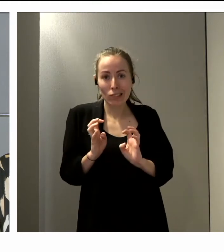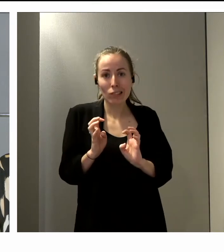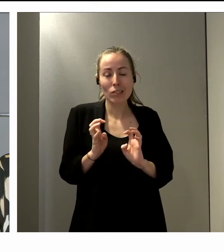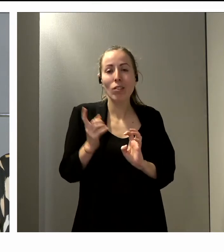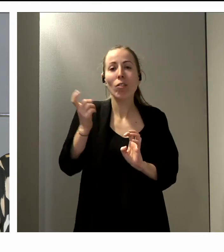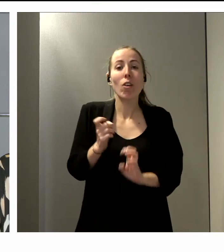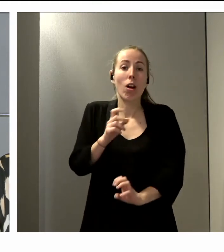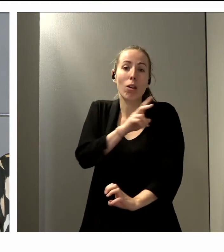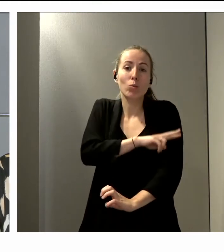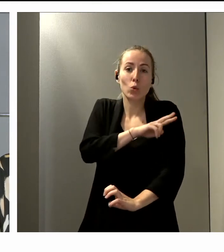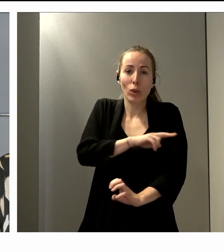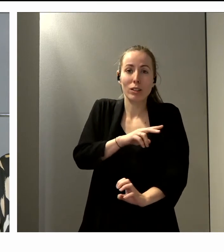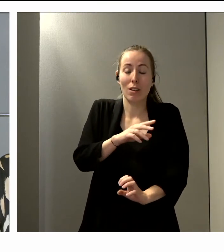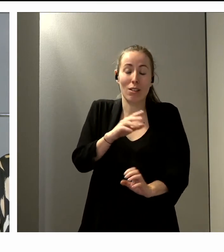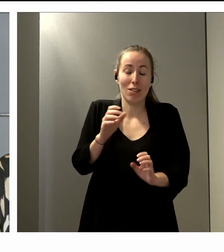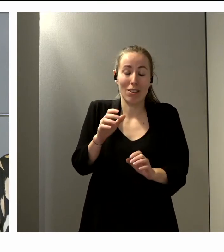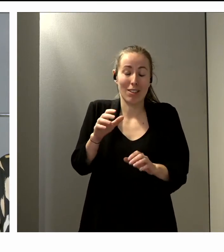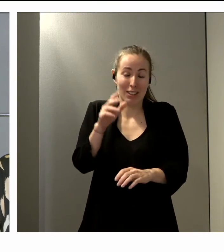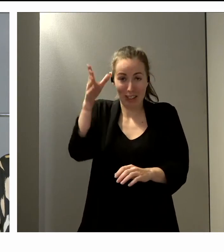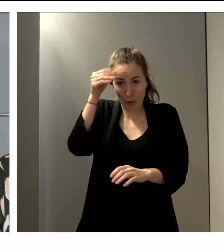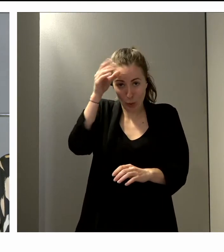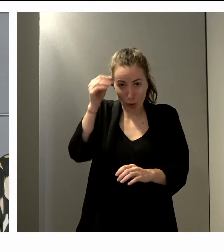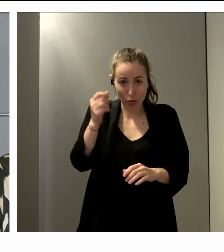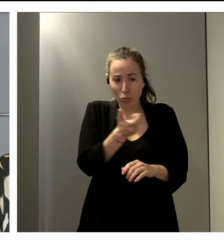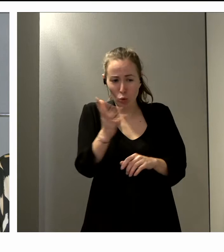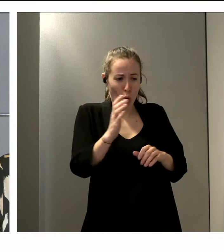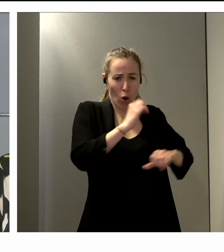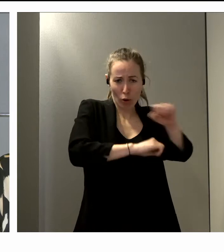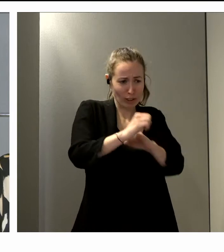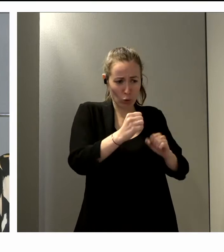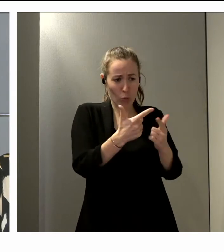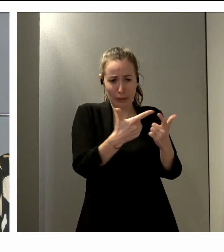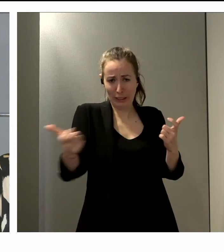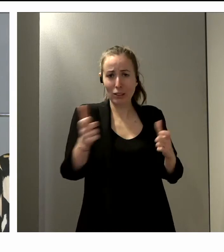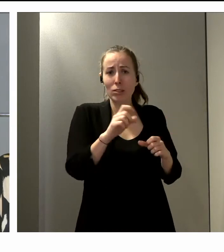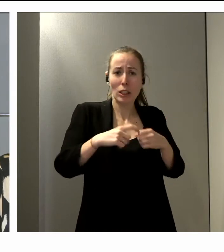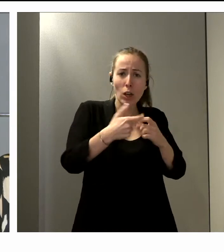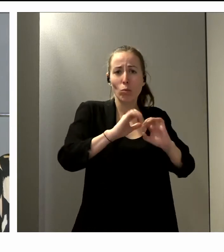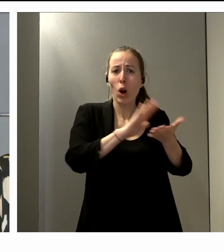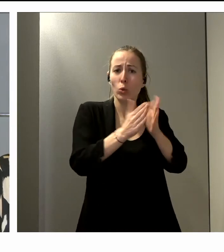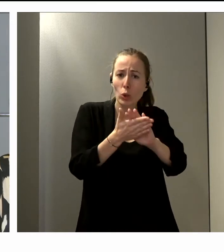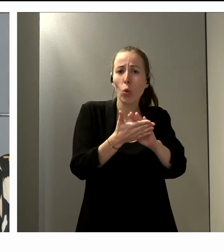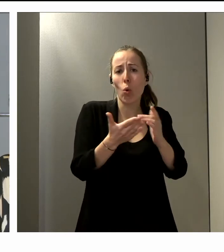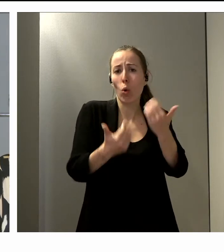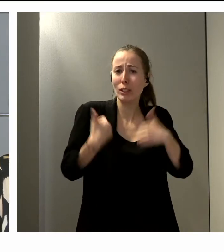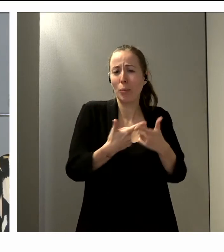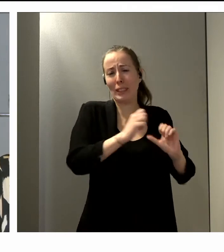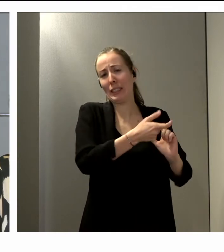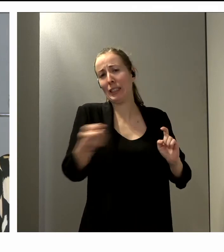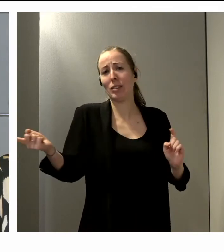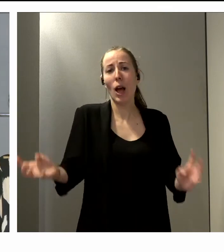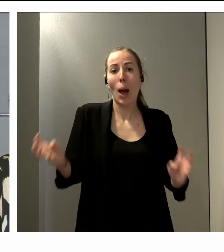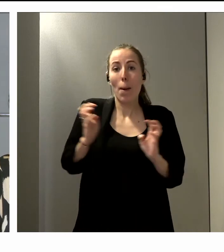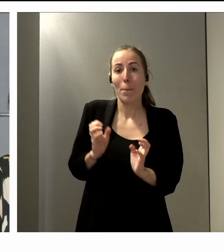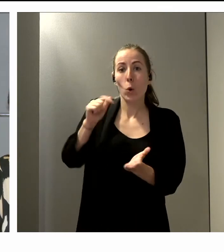de la mutualité étudiante, d'organisations représentatives des étudiants, d'associations du handicap, on a décidé